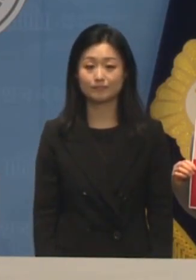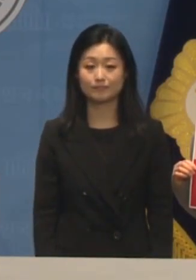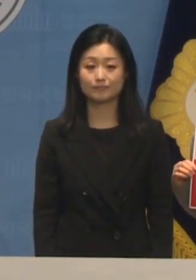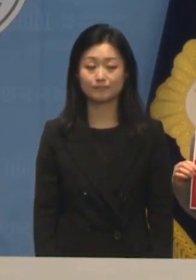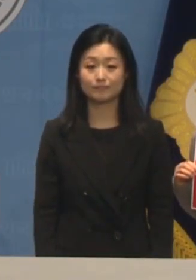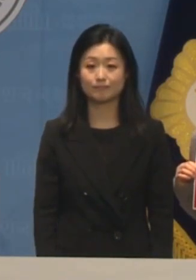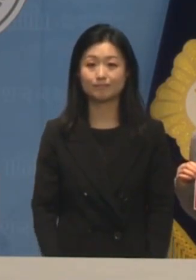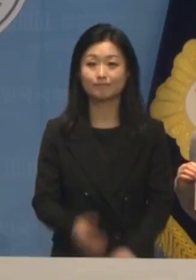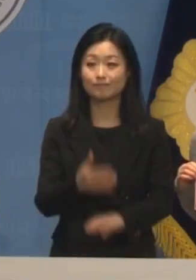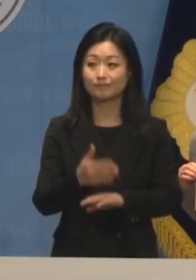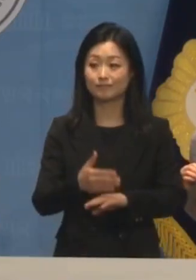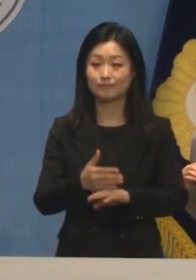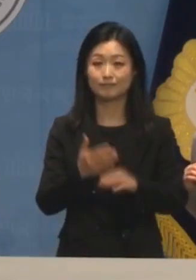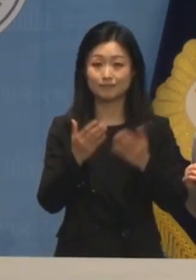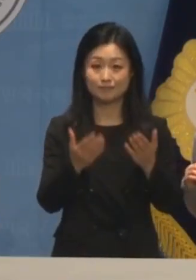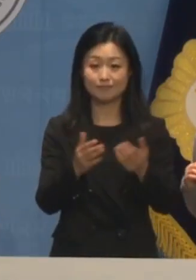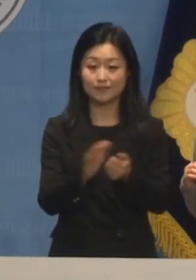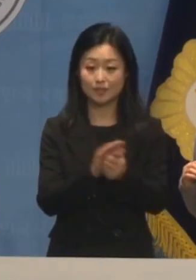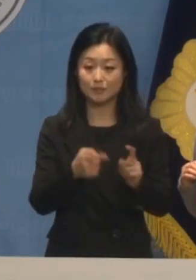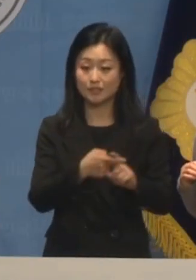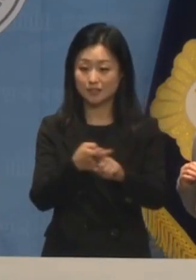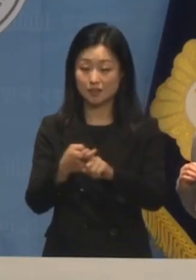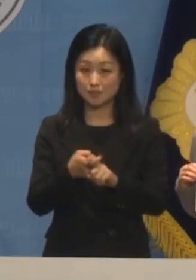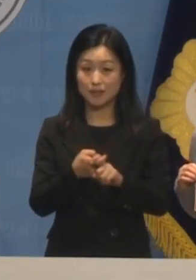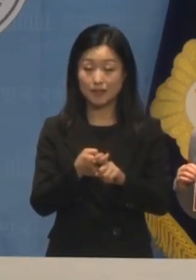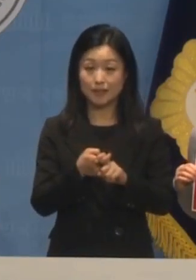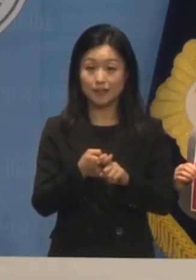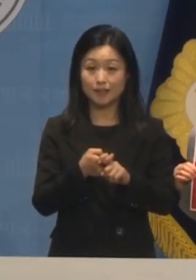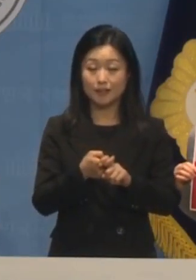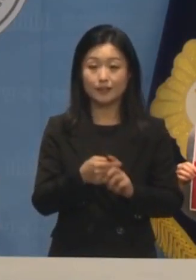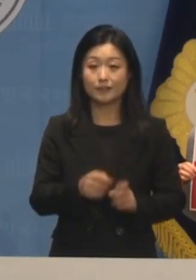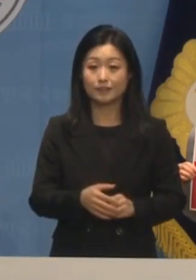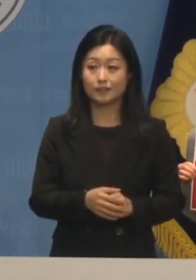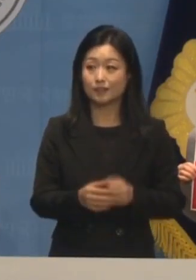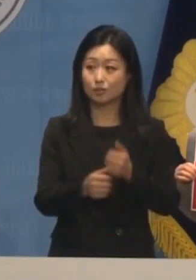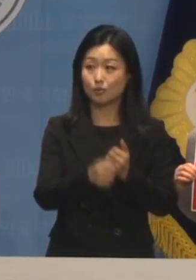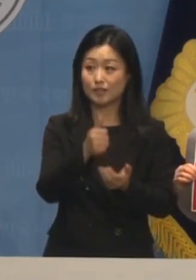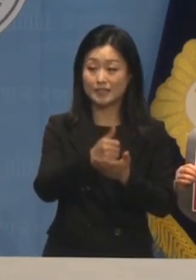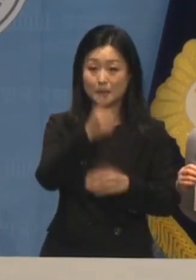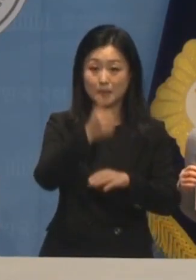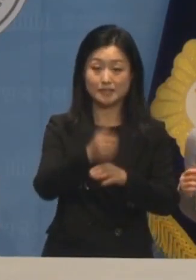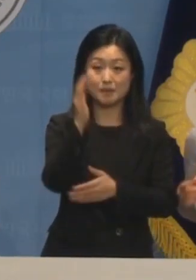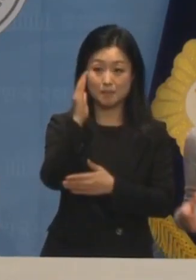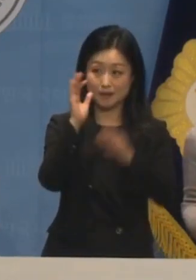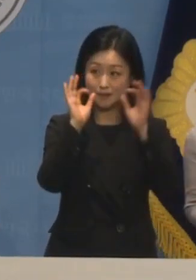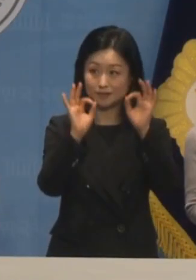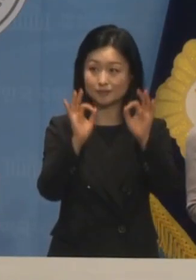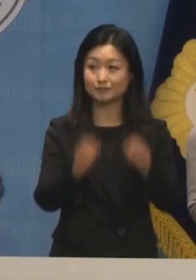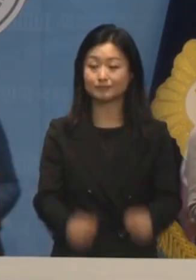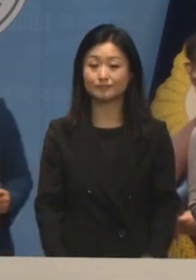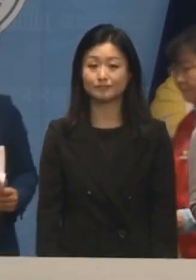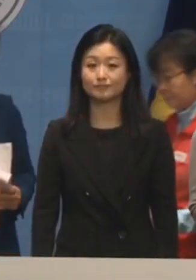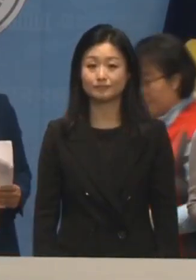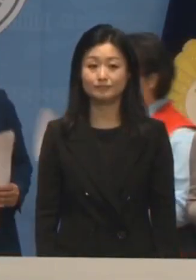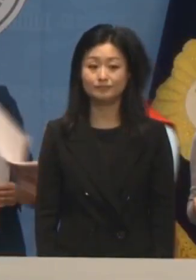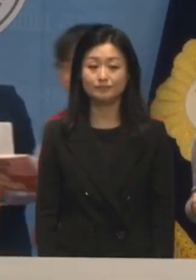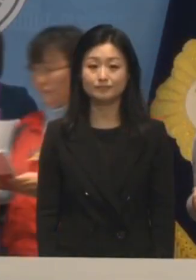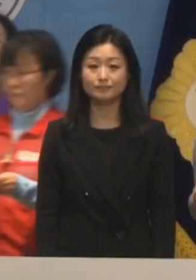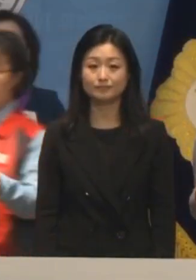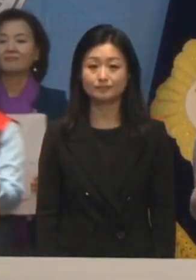네, 감사합니다. 서비스연맹 전지현 돌봄서비스노조위원장님 마지막 발언 부탁드리겠습니다.